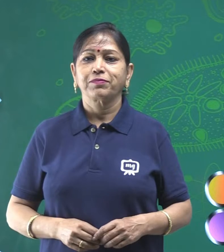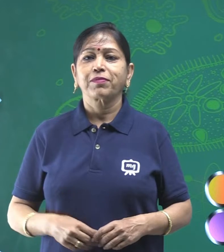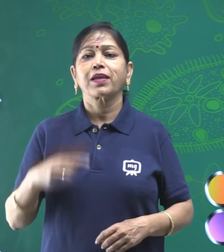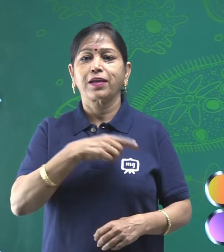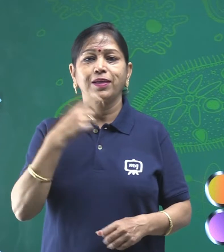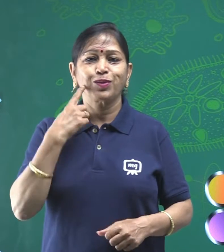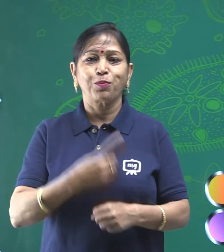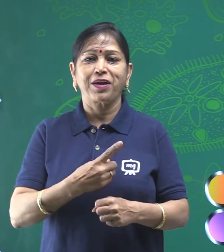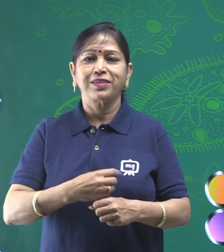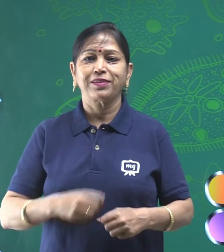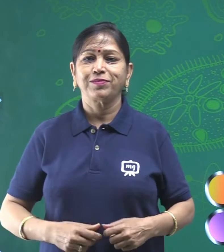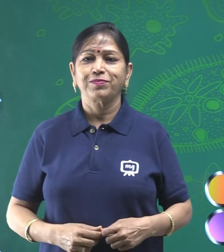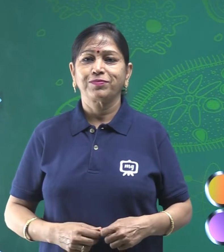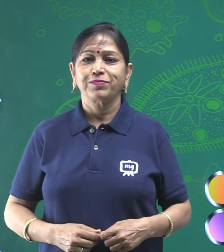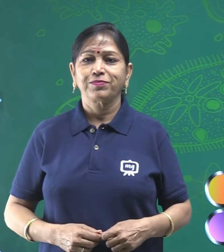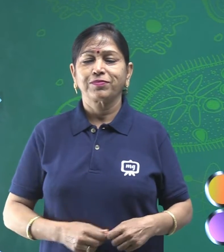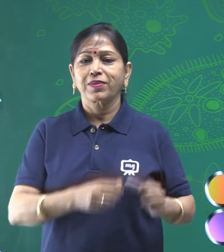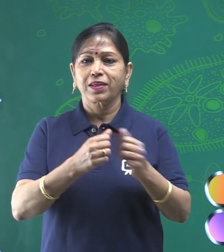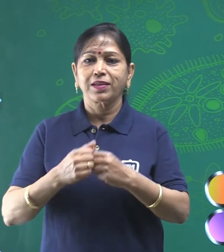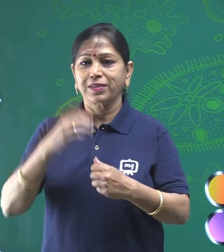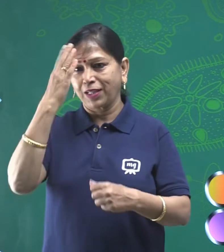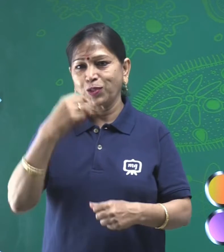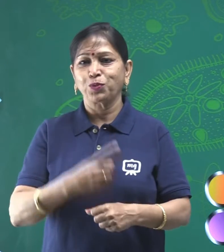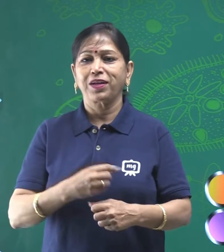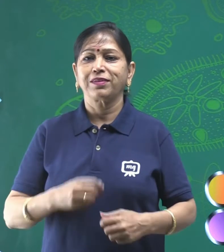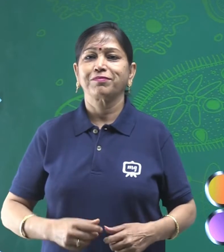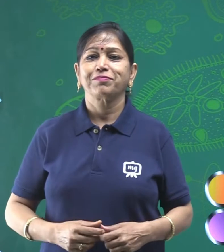महेंद्र कुमार जैन, मेरे साथ अंजू रानी।